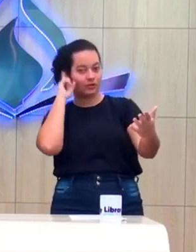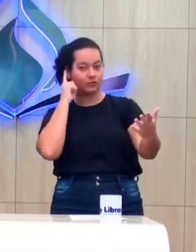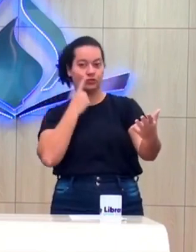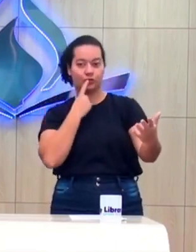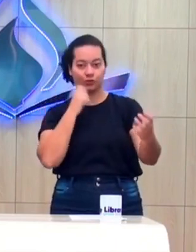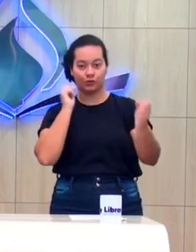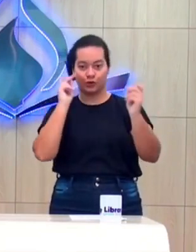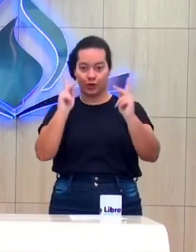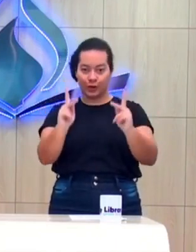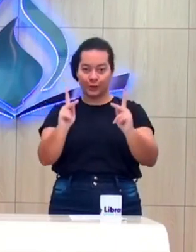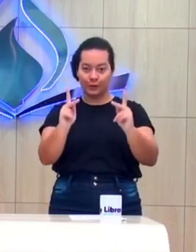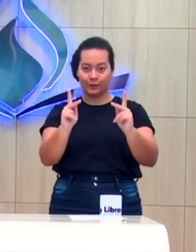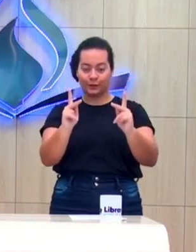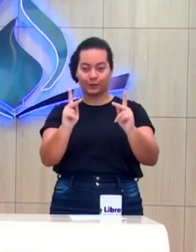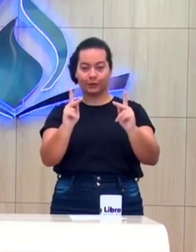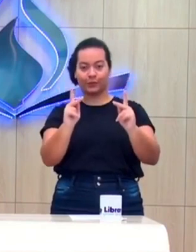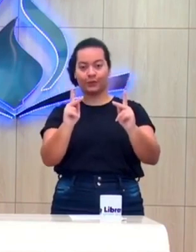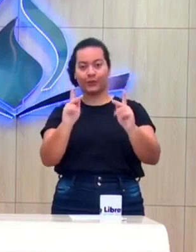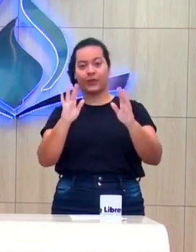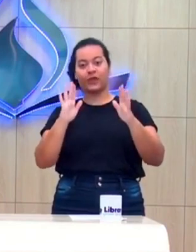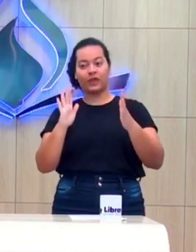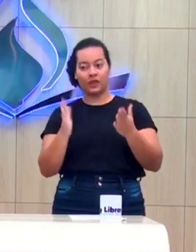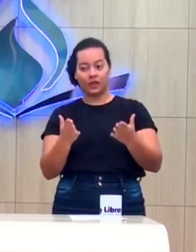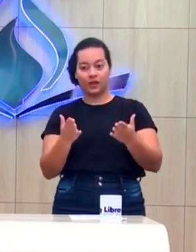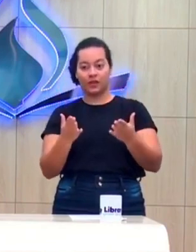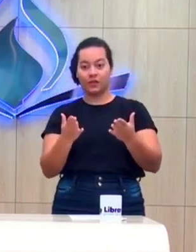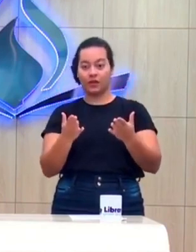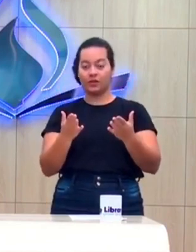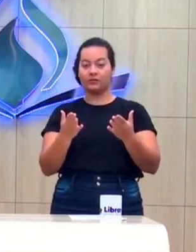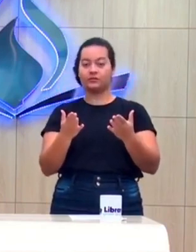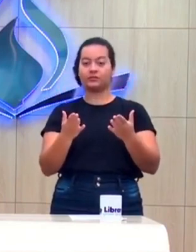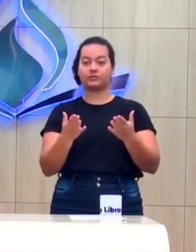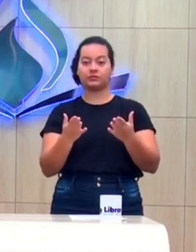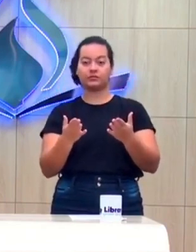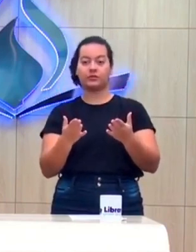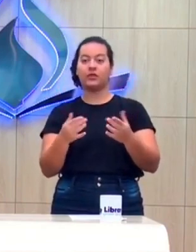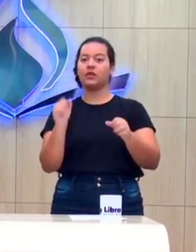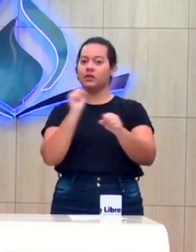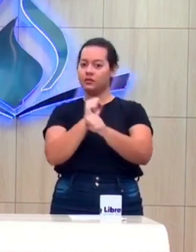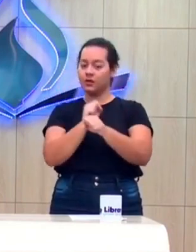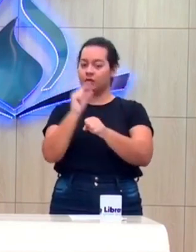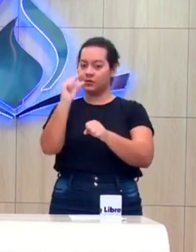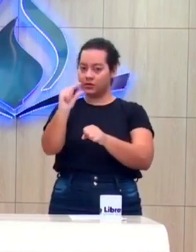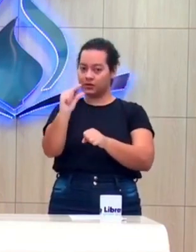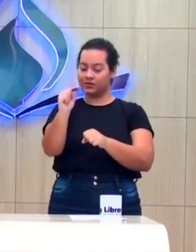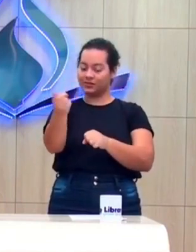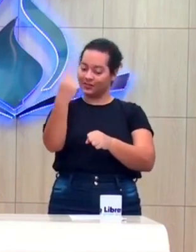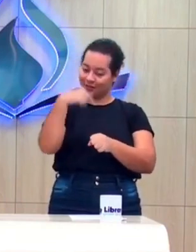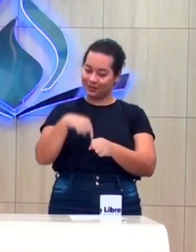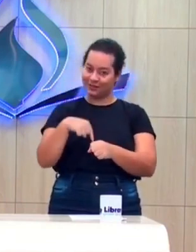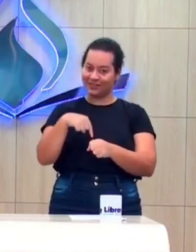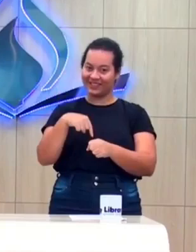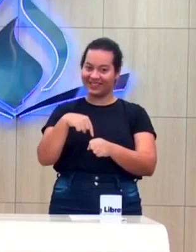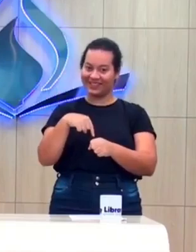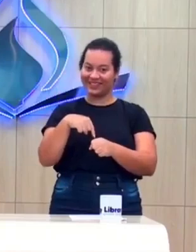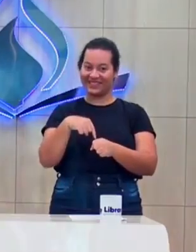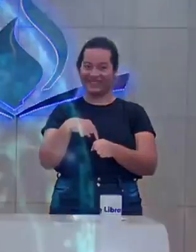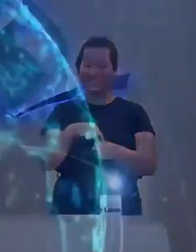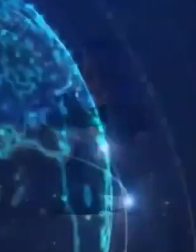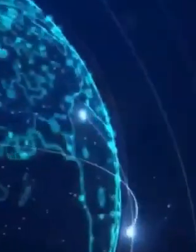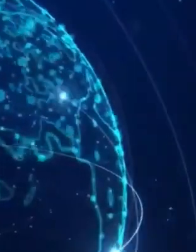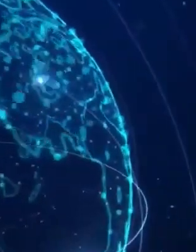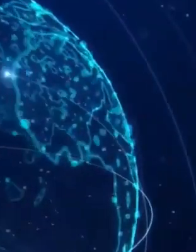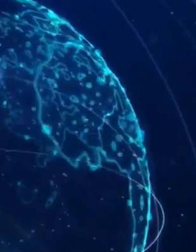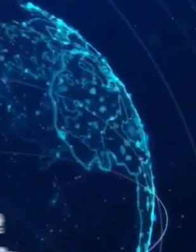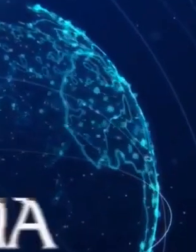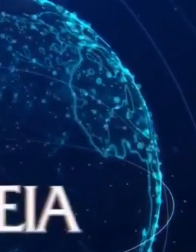surdos, ok? Então, nós vamos para os nossos comerciais. Fique conosco, daqui a pouco nós voltamos.